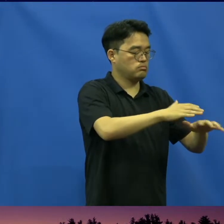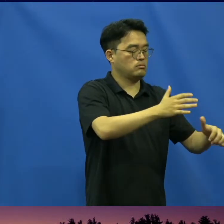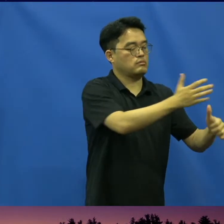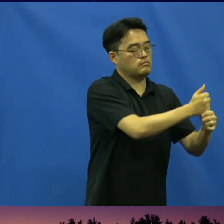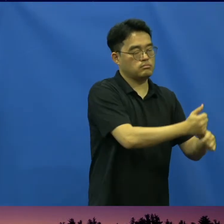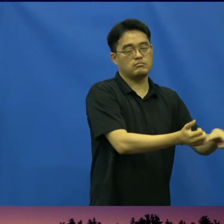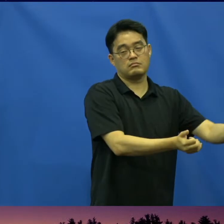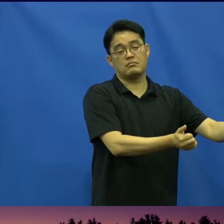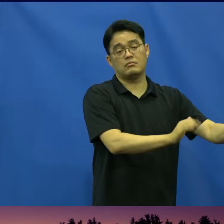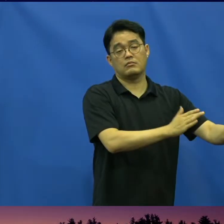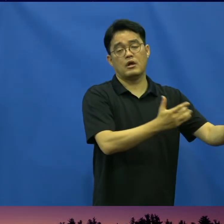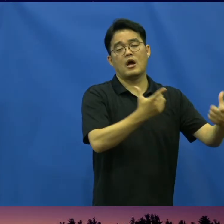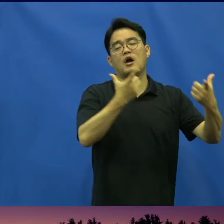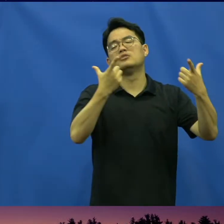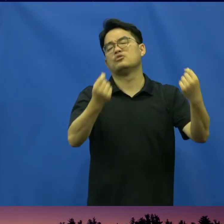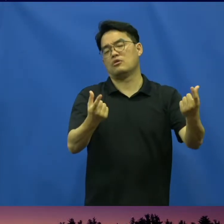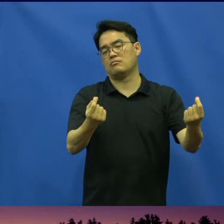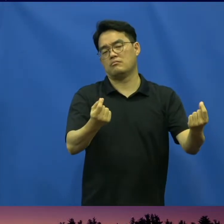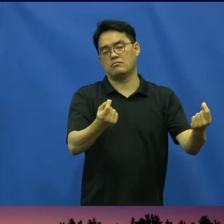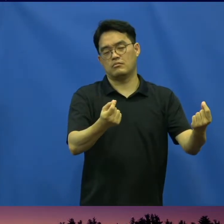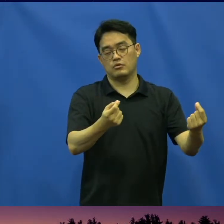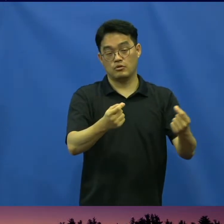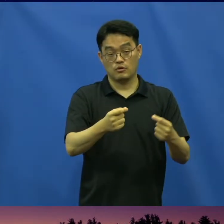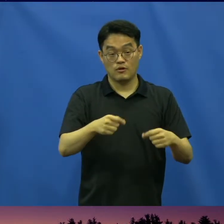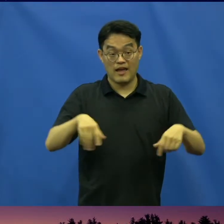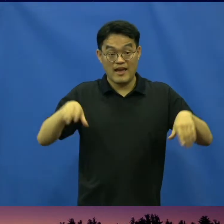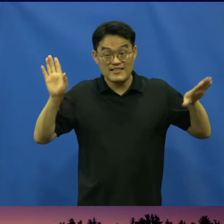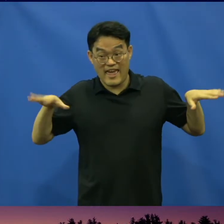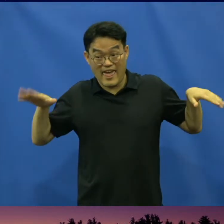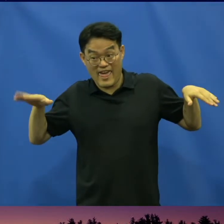물고기만 그런 게 아니에요. 새들만 그런 게 아니에요.